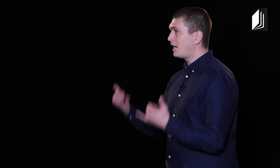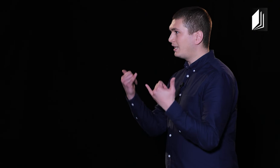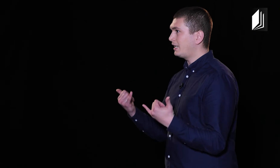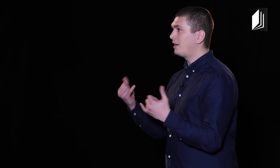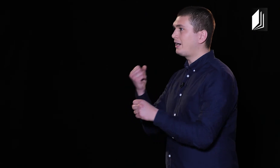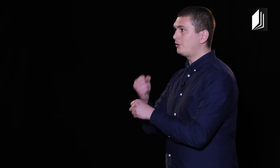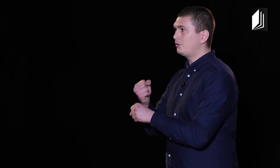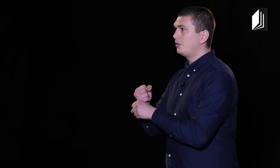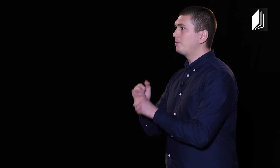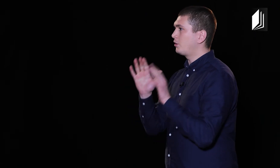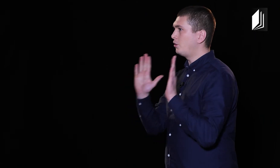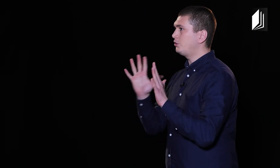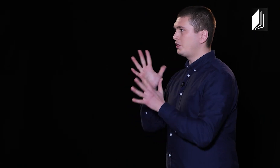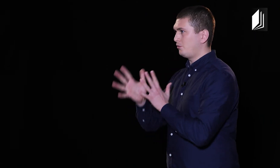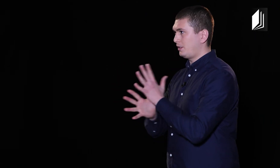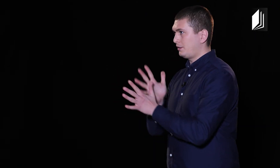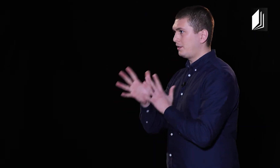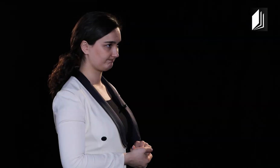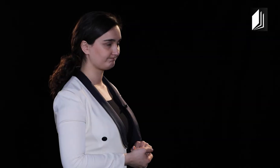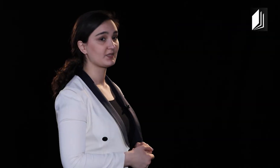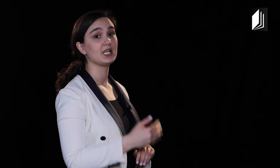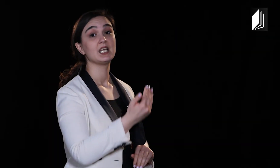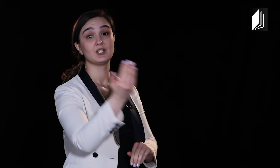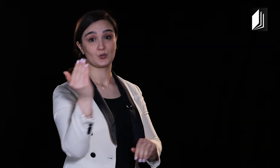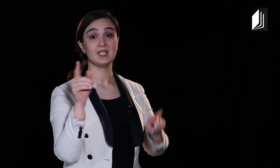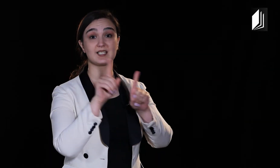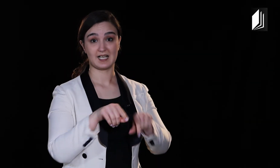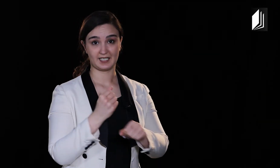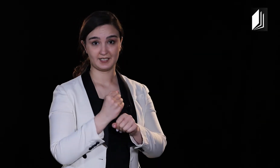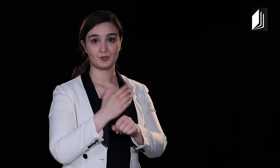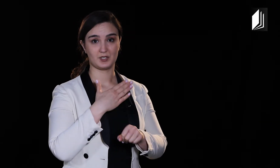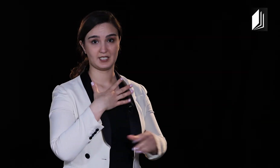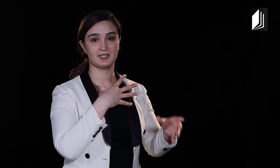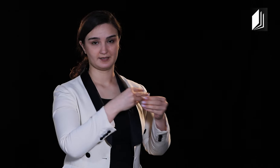ახლა კი გავაკეთოთ მხოლოდ ჟესტურად. თქვენც გააკეთეთ ჩვენთან ერთად.